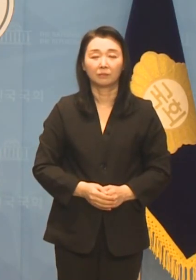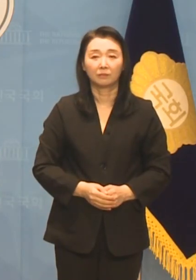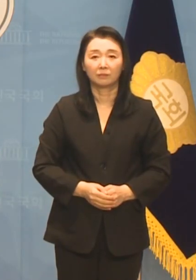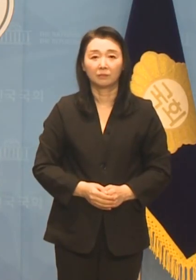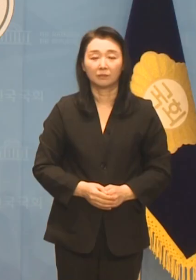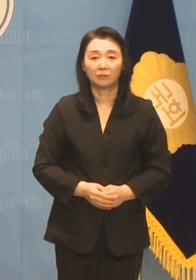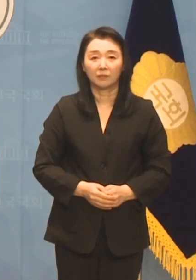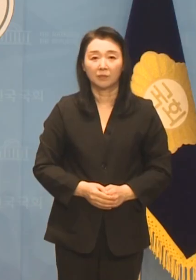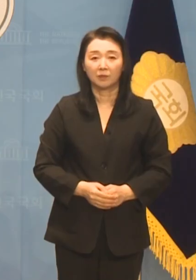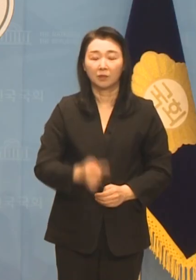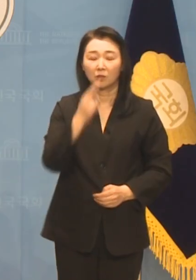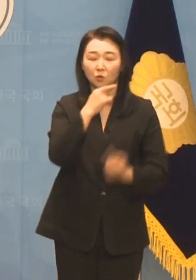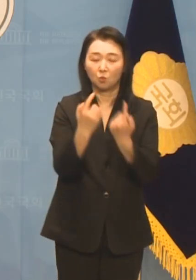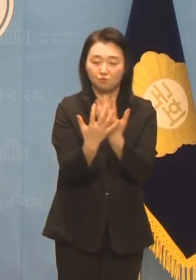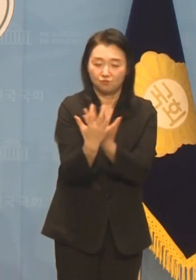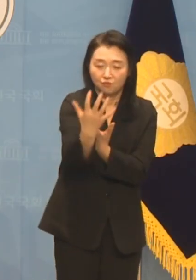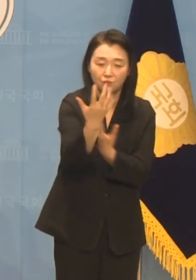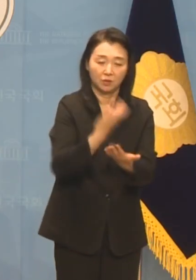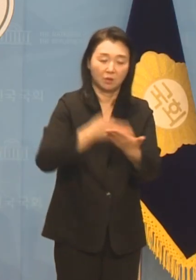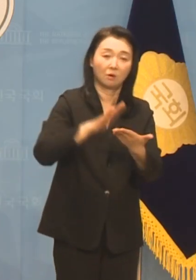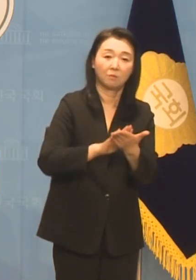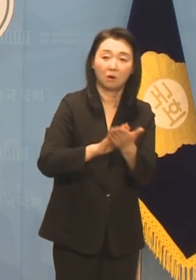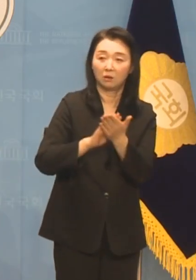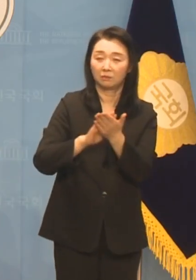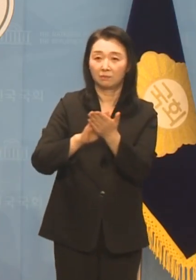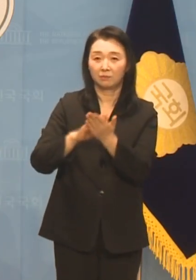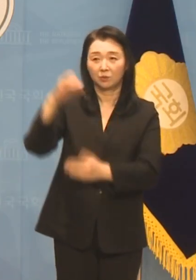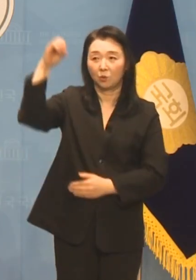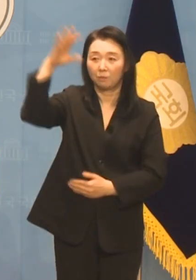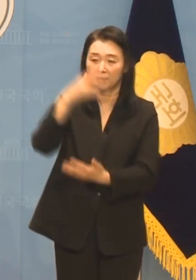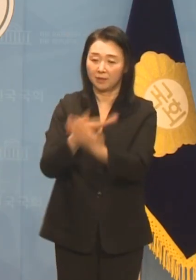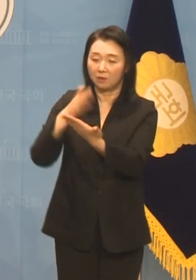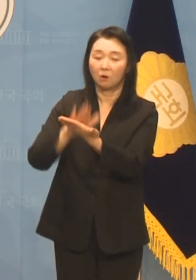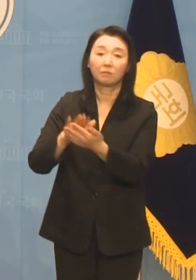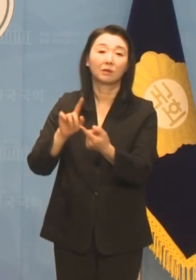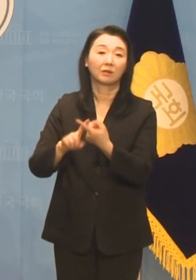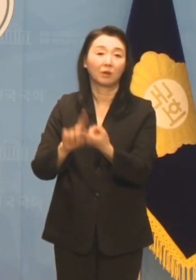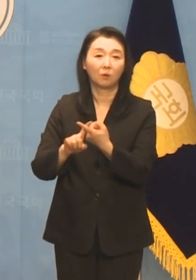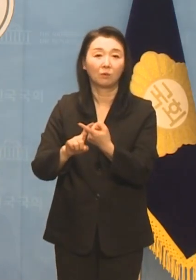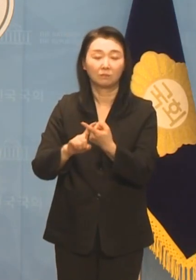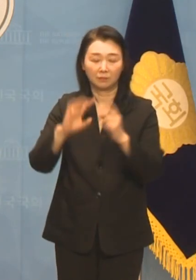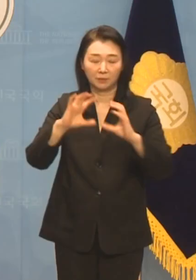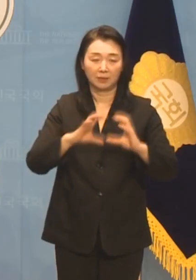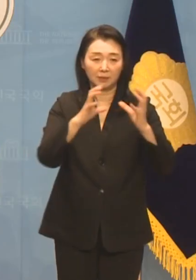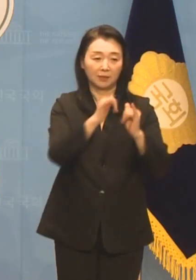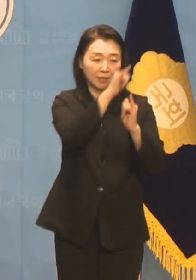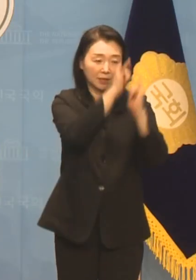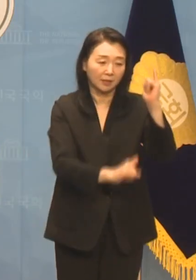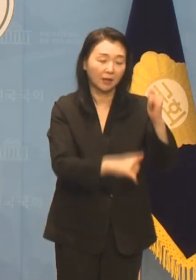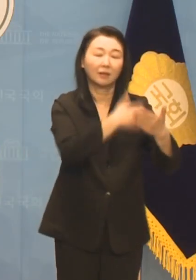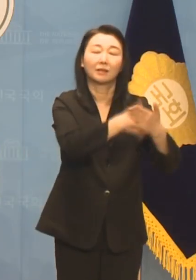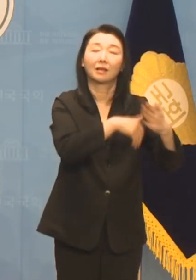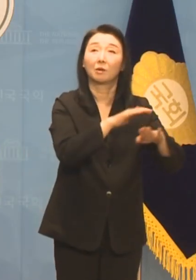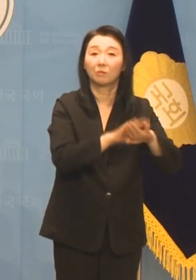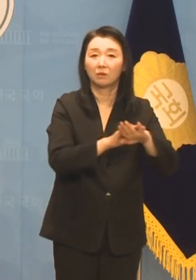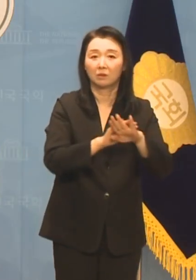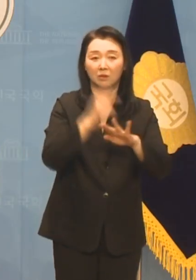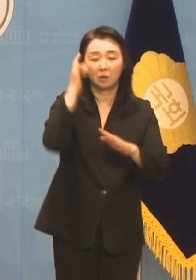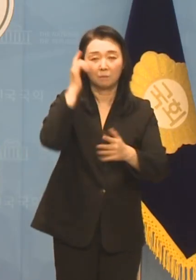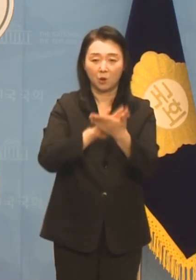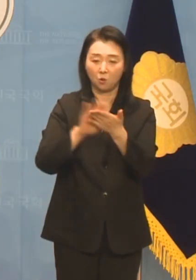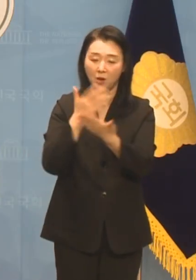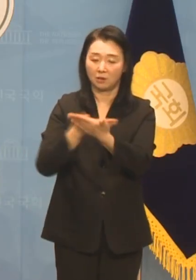촛불혁명에 이어 빛의 혁명까지 세계사에 남을 아름다운 평화혁명으로